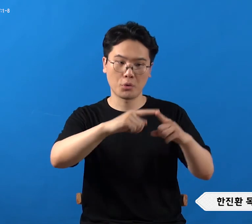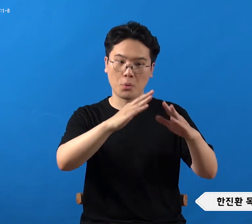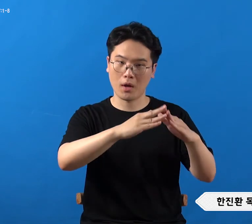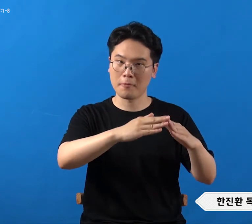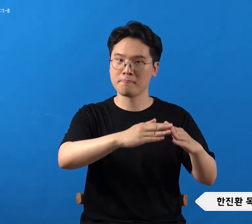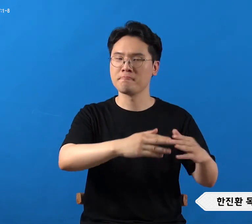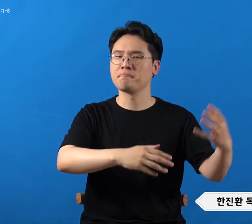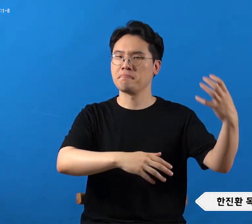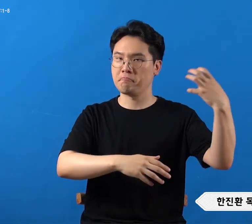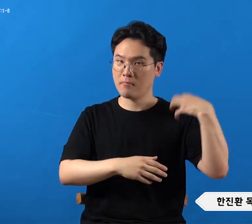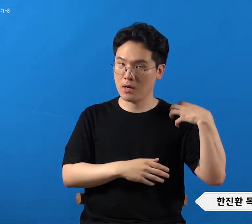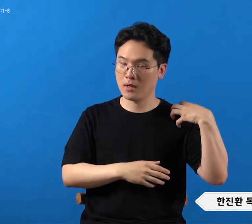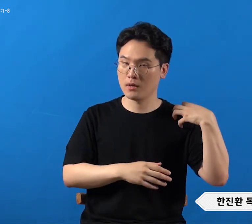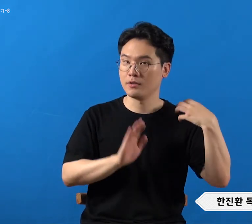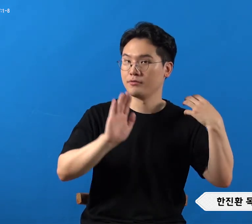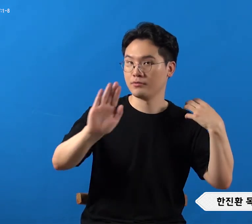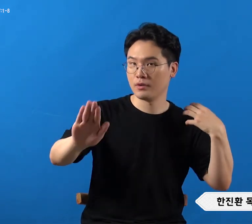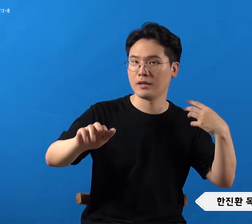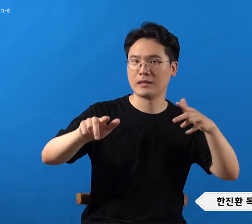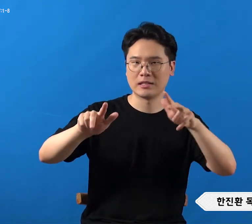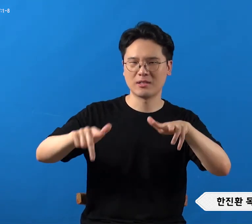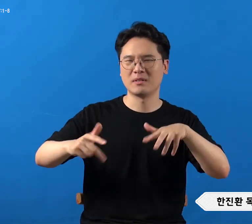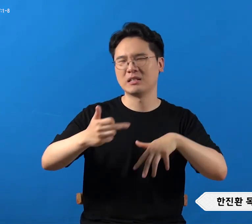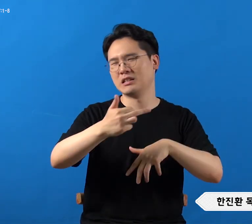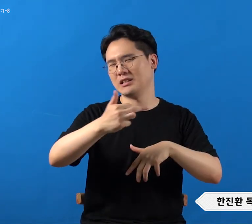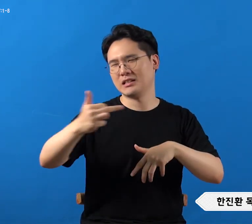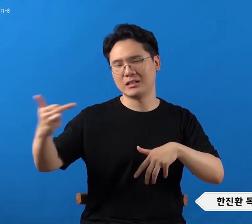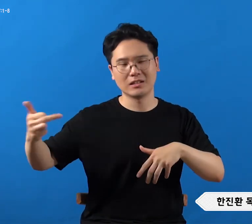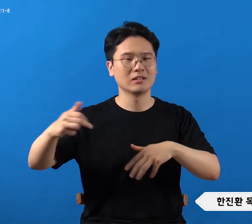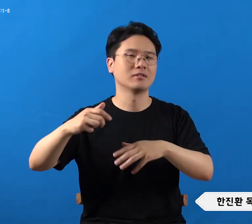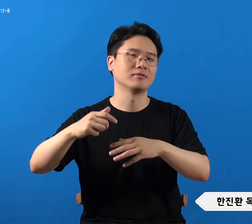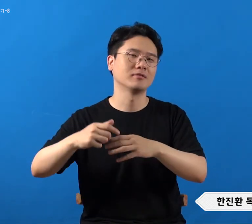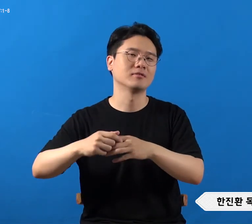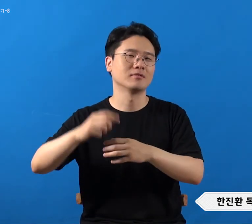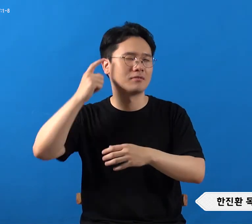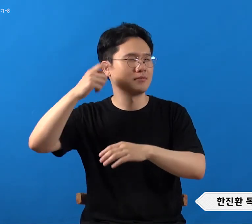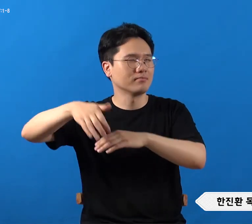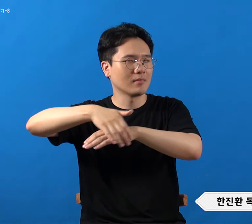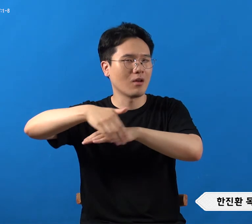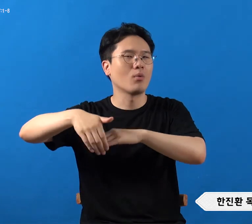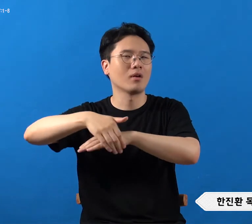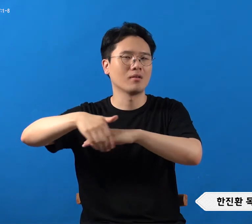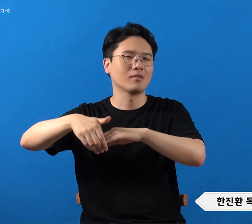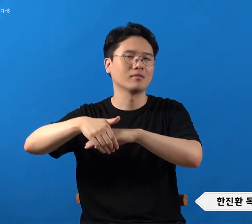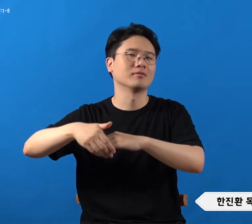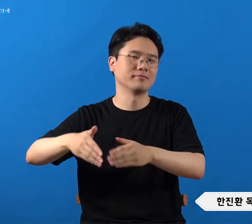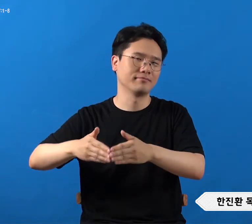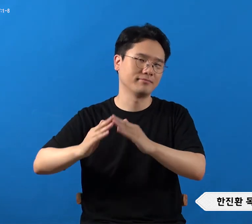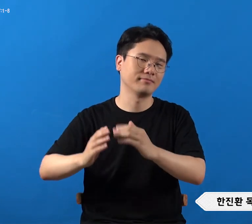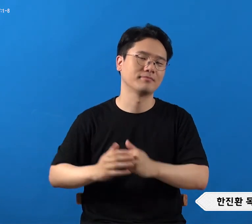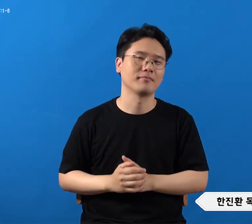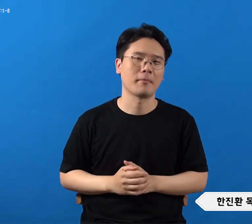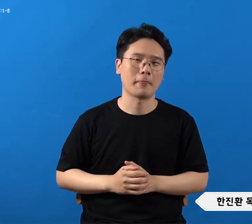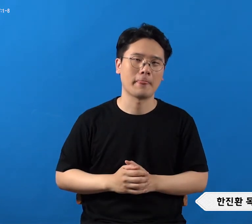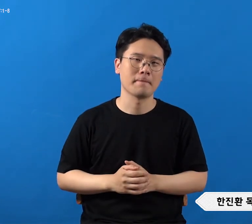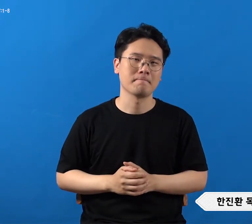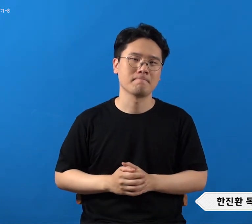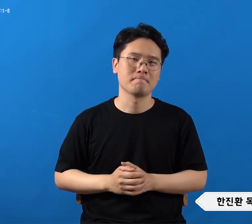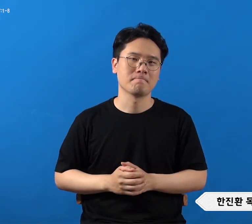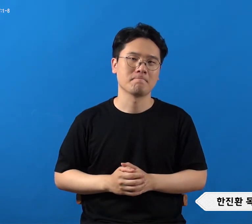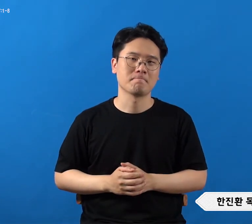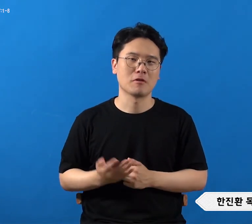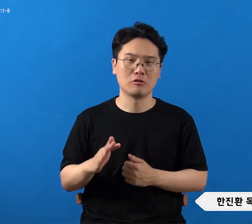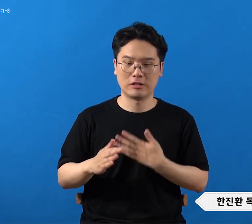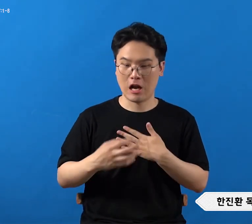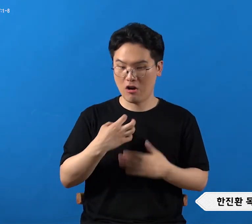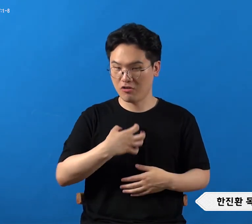큰 이 재원이 필요한 것이 아닌가 그렇게 생각이 됩니다. 그래서 제가 걱정을